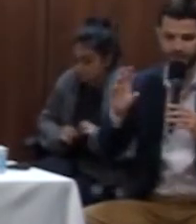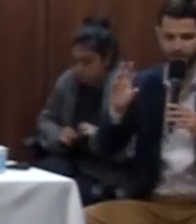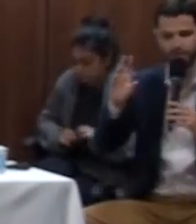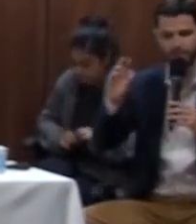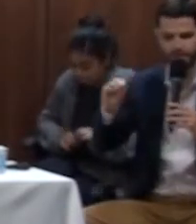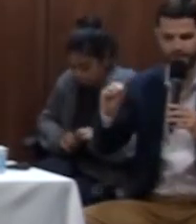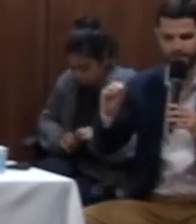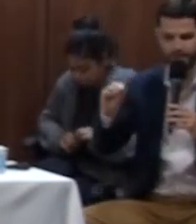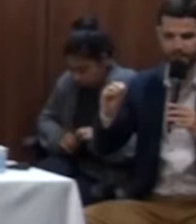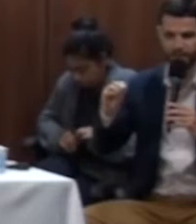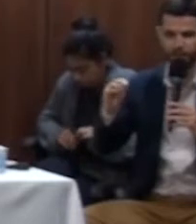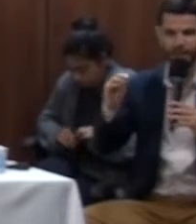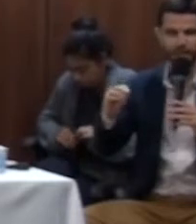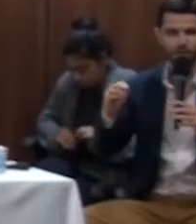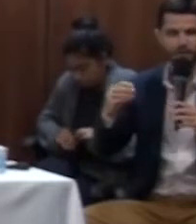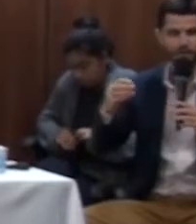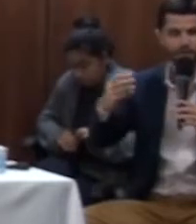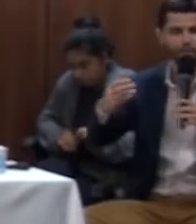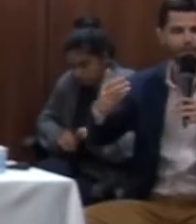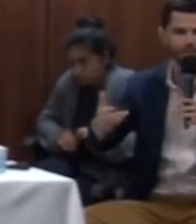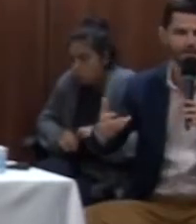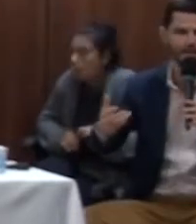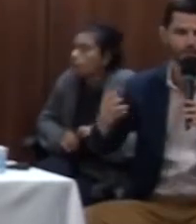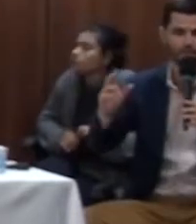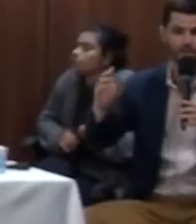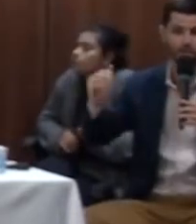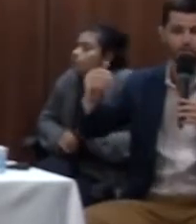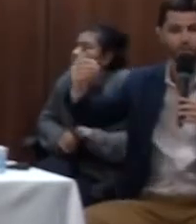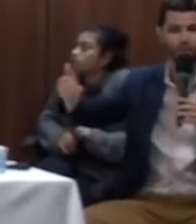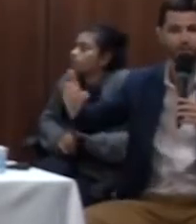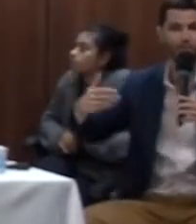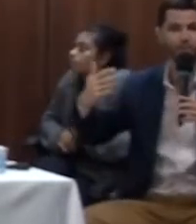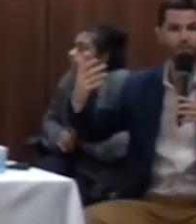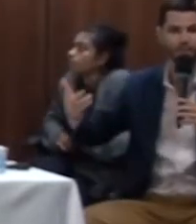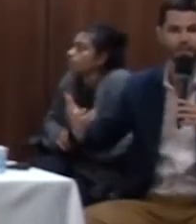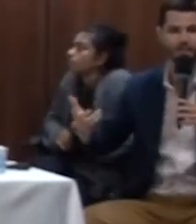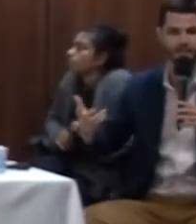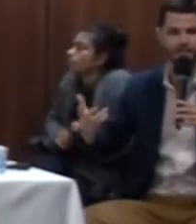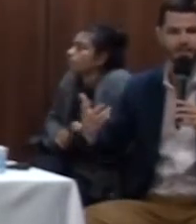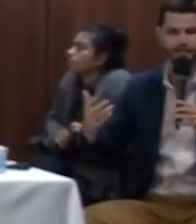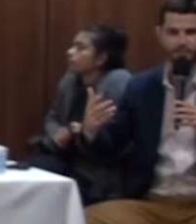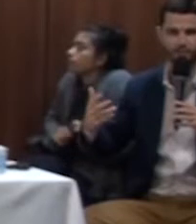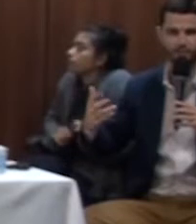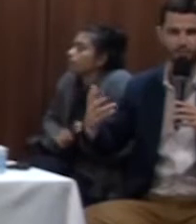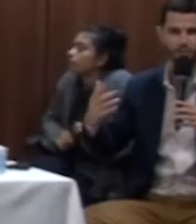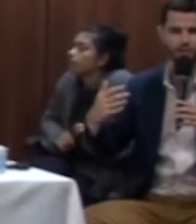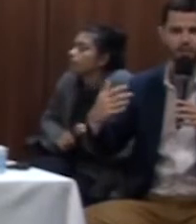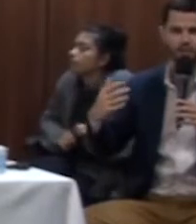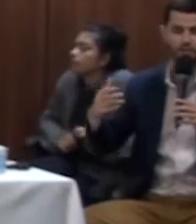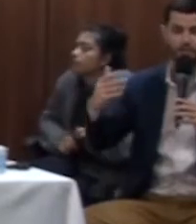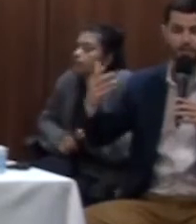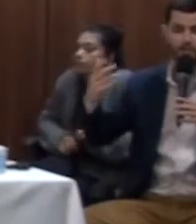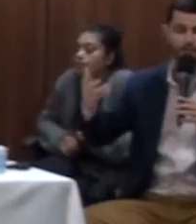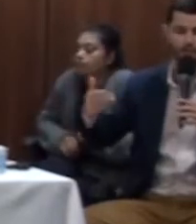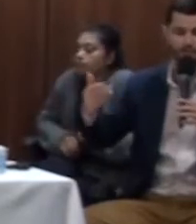gente está aqui para falar daquilo que é devido pelo Estado, ou seja, em 2008, com a primeira portaria pelo SUS,